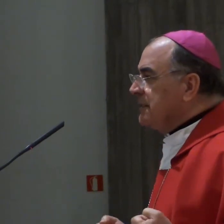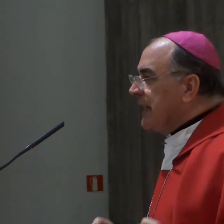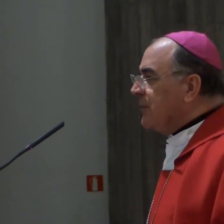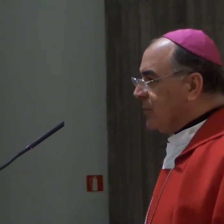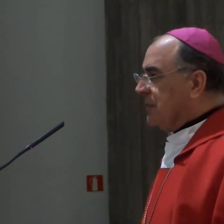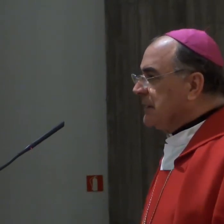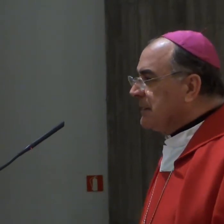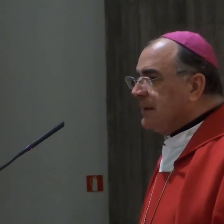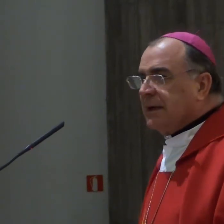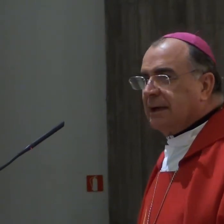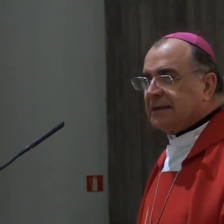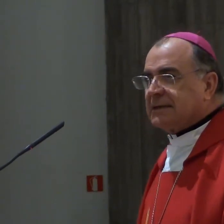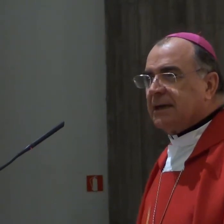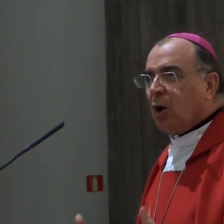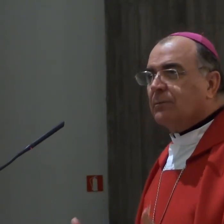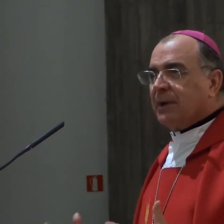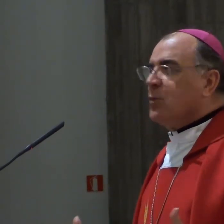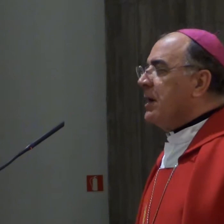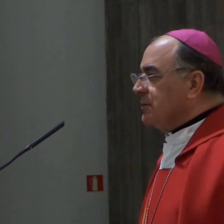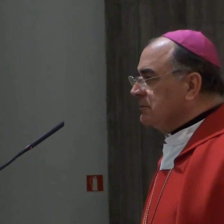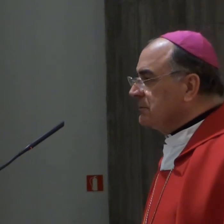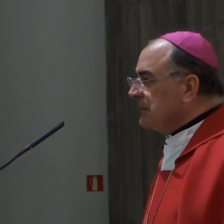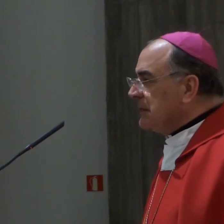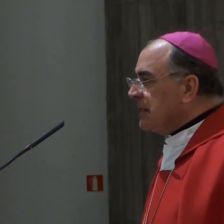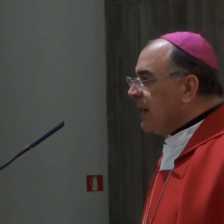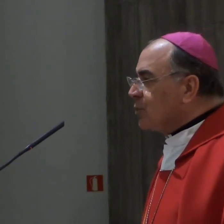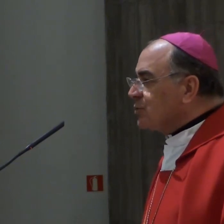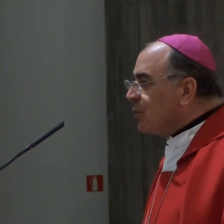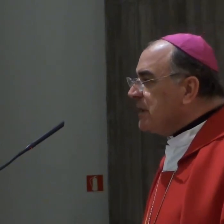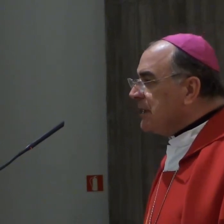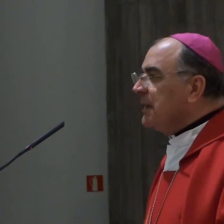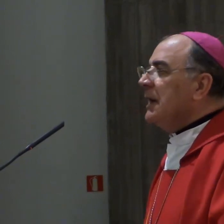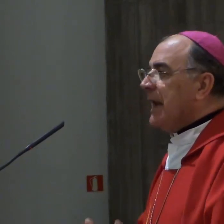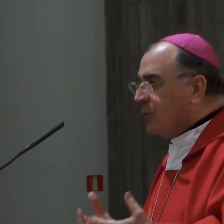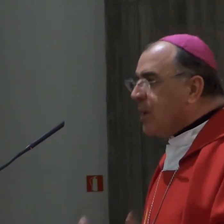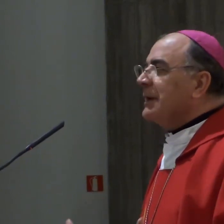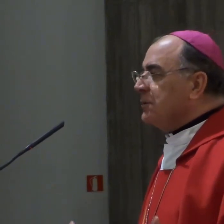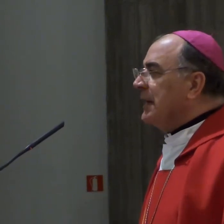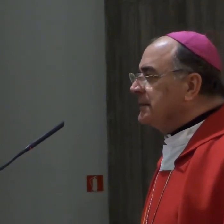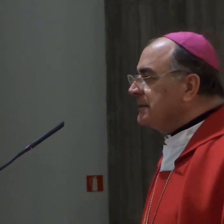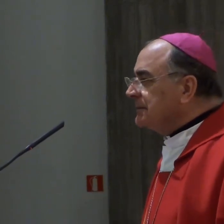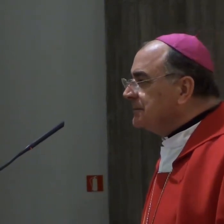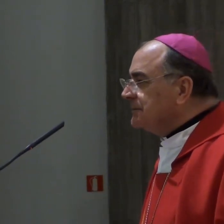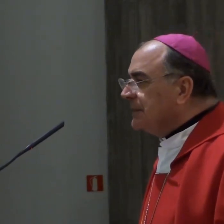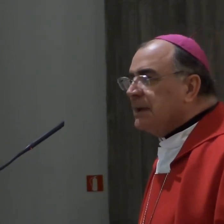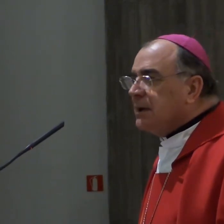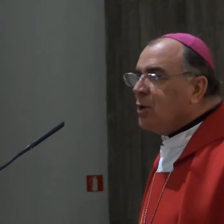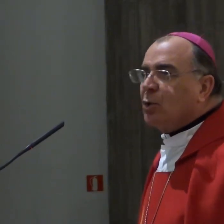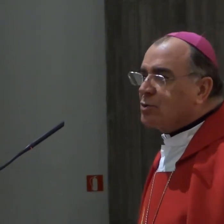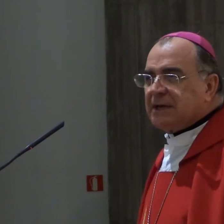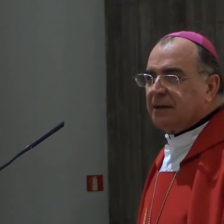consigue dar a luz ese hombre muerto que construye la nueva